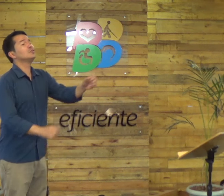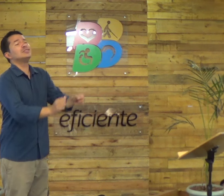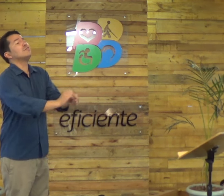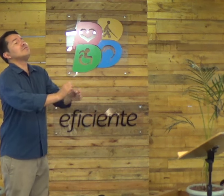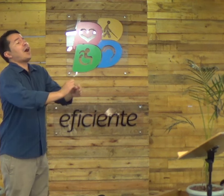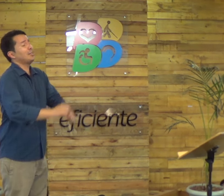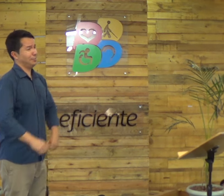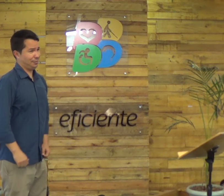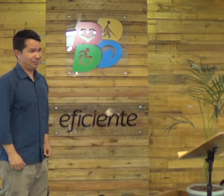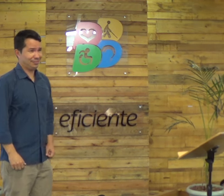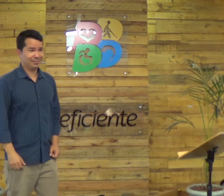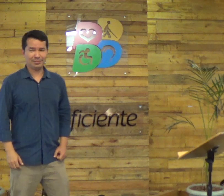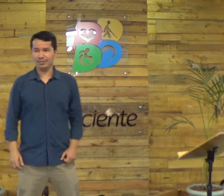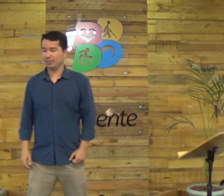o que você faz então?